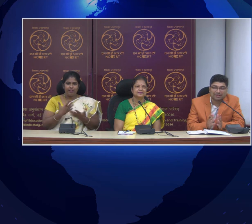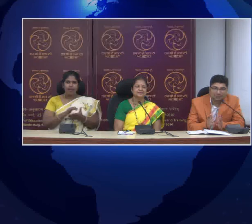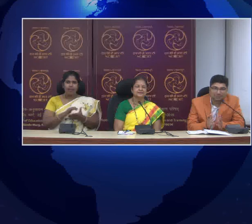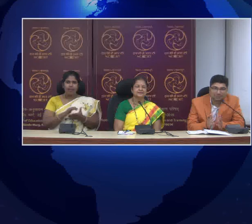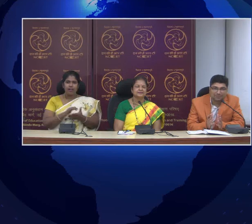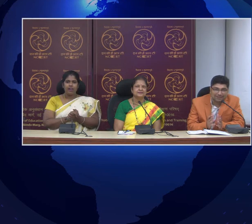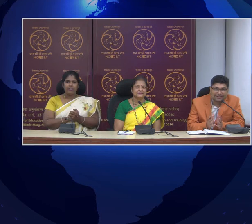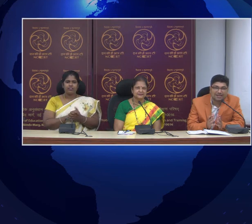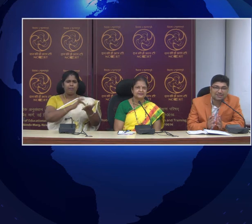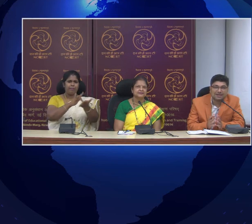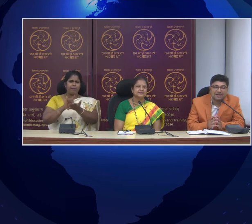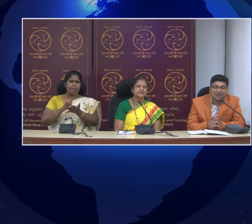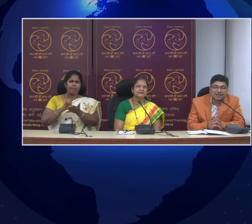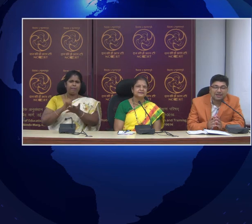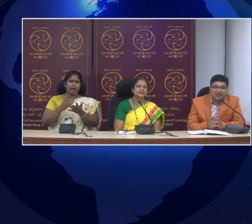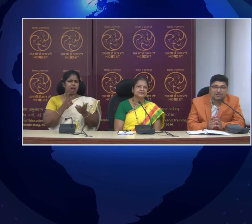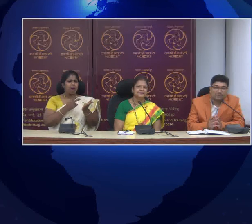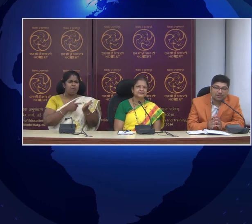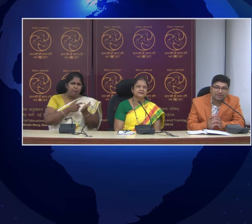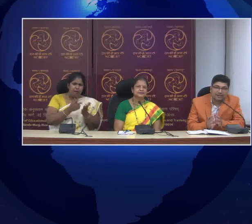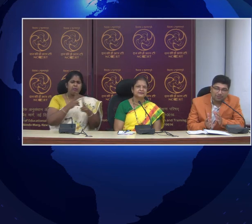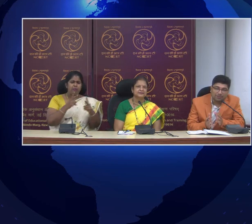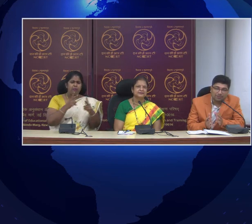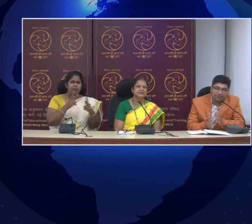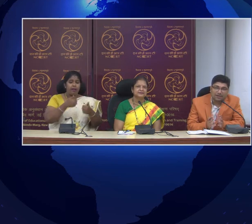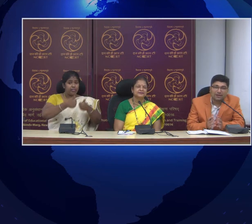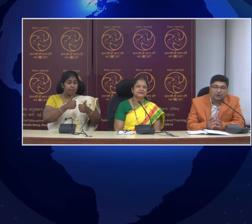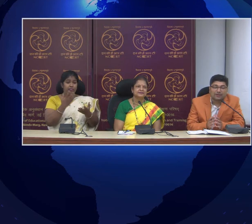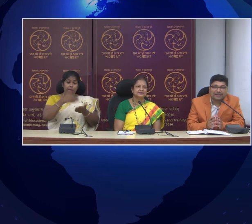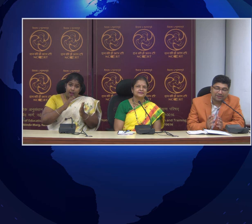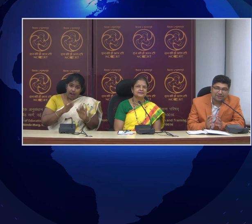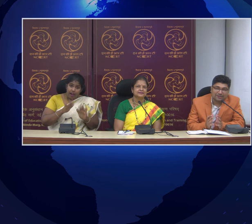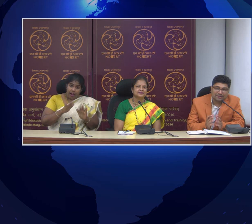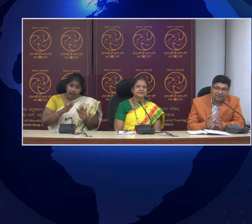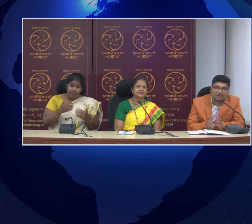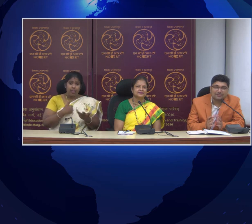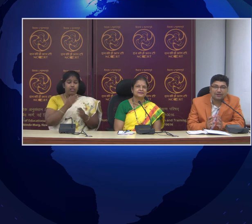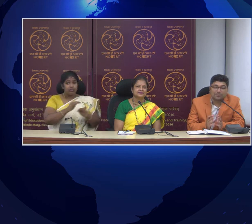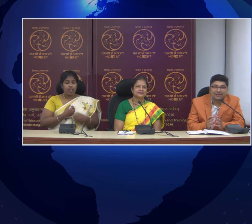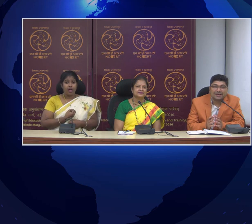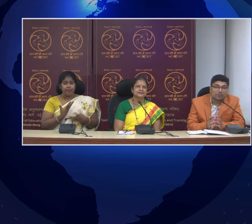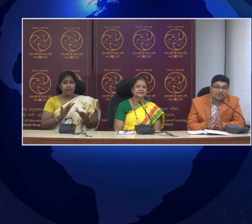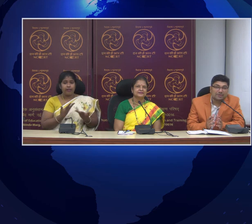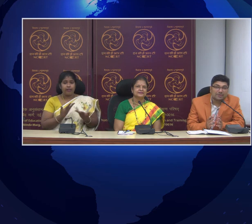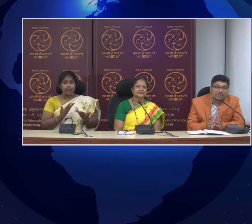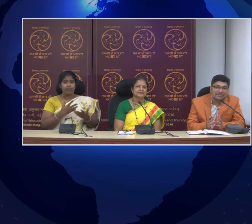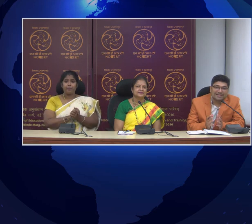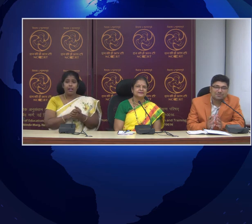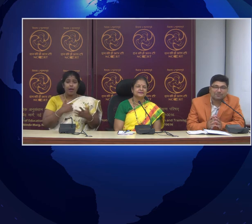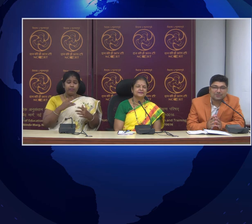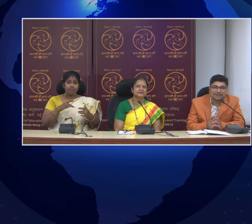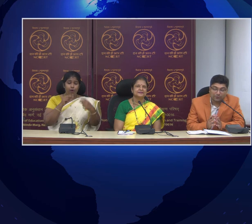बच्चे जो है पार्टिसिपेट करेंगे एग्जामिनेशन में, दे कैन अपीयर और दे कैन हैव असेसमेंट्स रिमोटली, और वो भी साइन लैंग्वेज